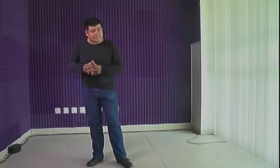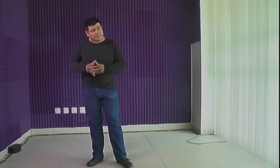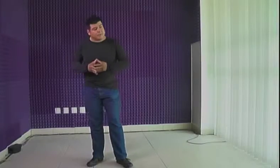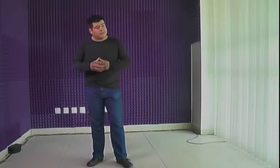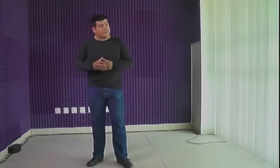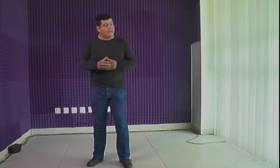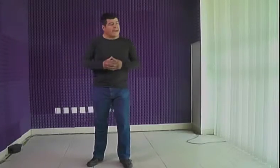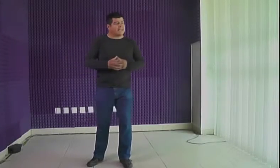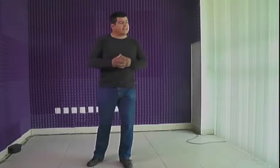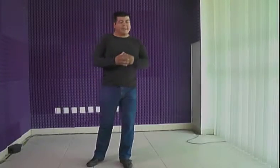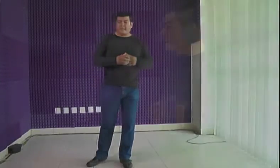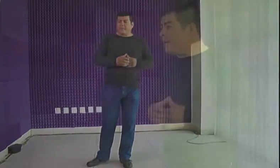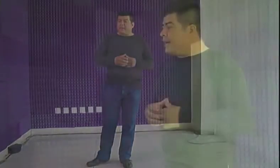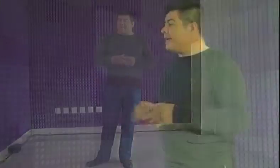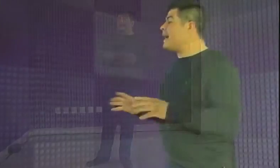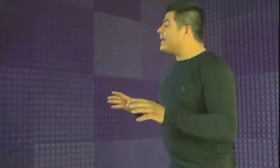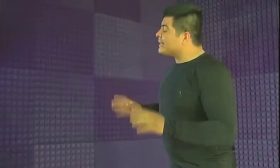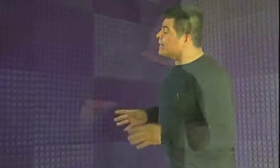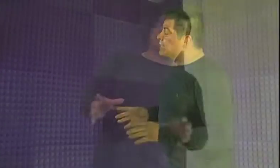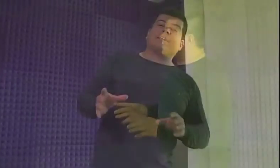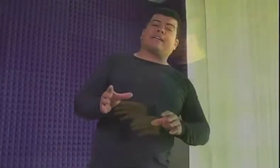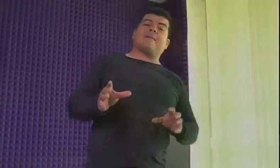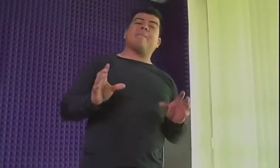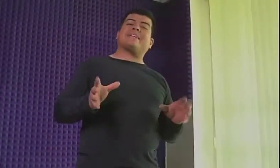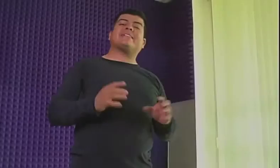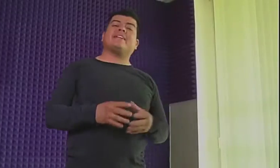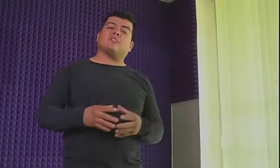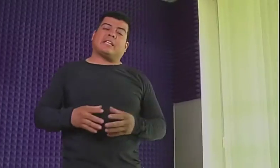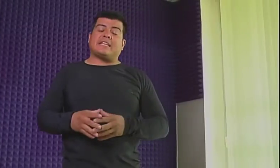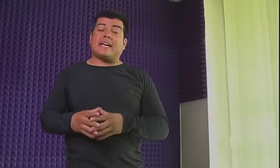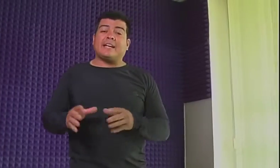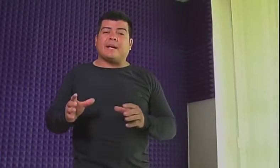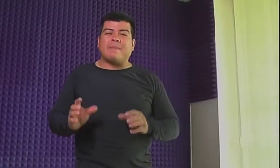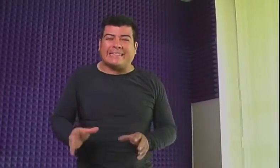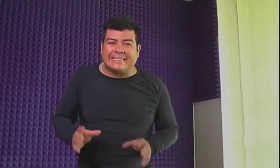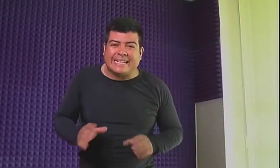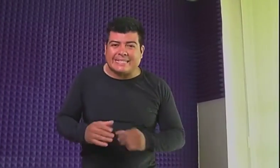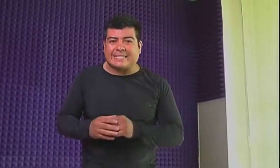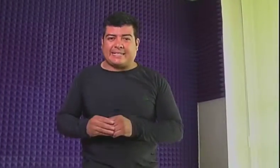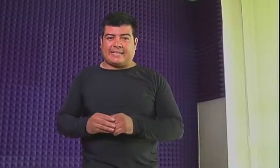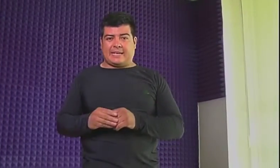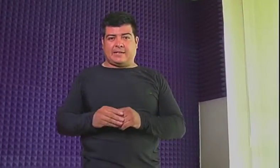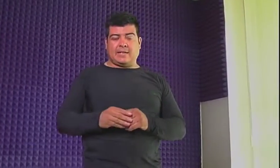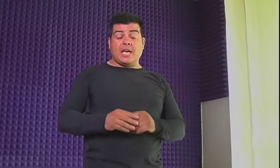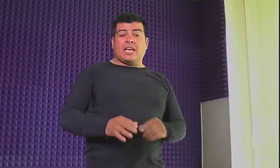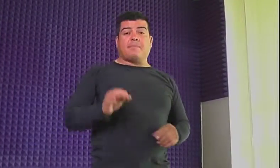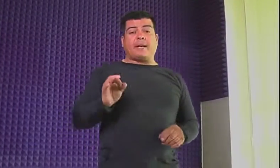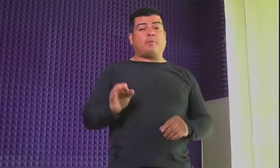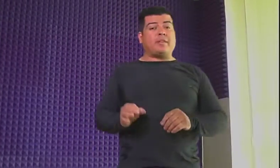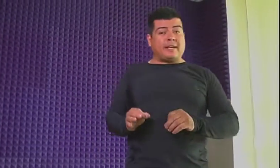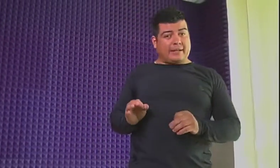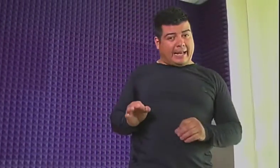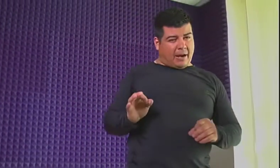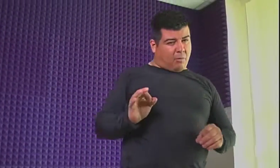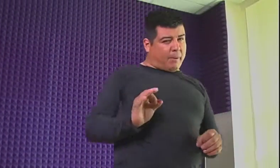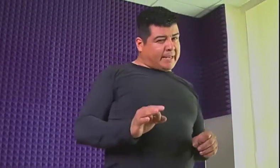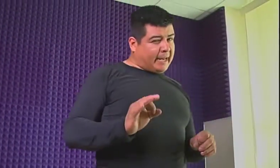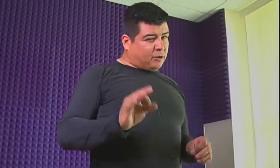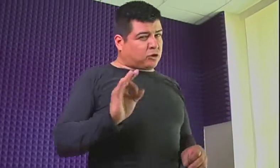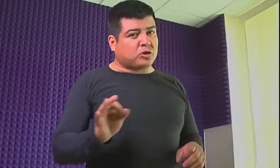embargo, Artaban era el rey que más dinero tenía, era el que más riquezas tenía. Y para poder acompañar a los otros